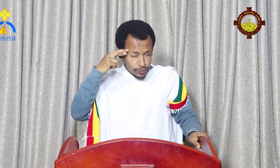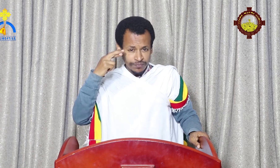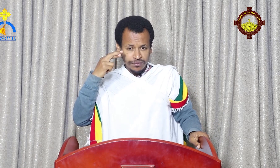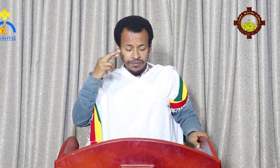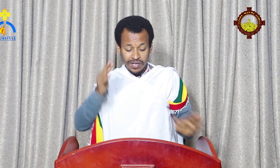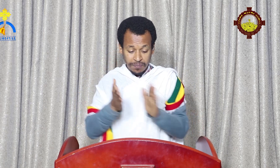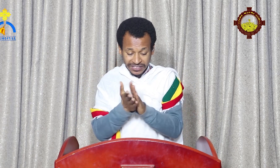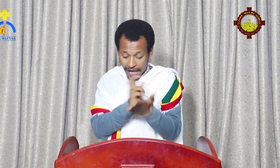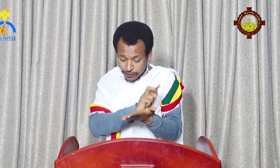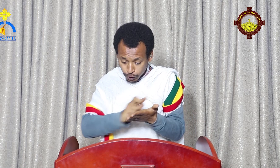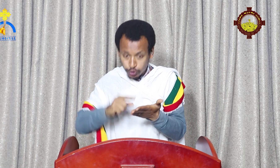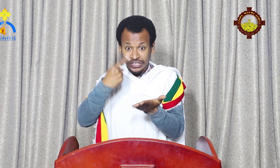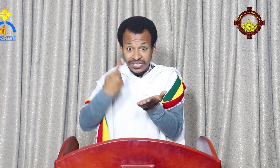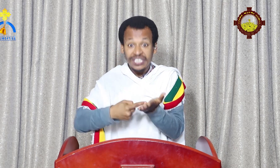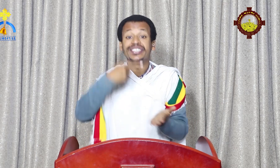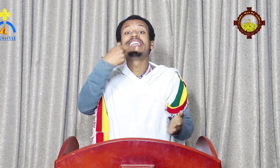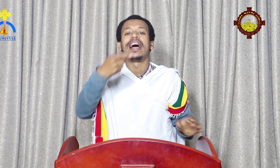ምክንያቱም መጽሐፍ ቅዱስ እንዲህ ይላል